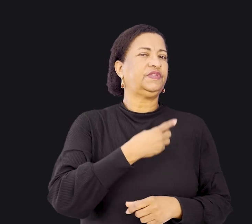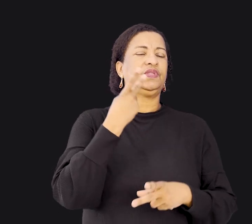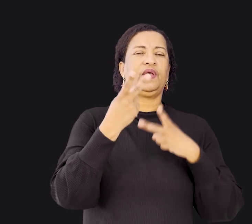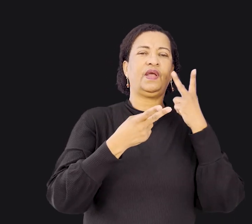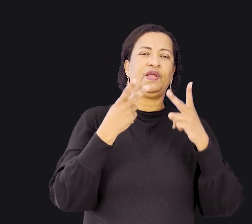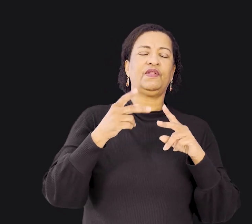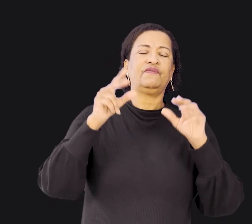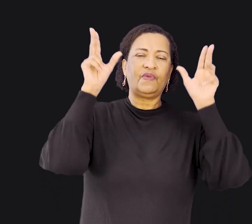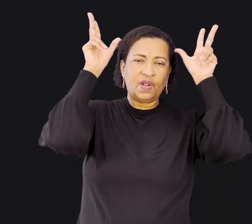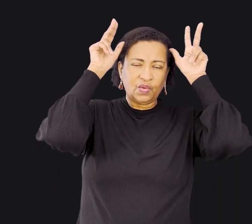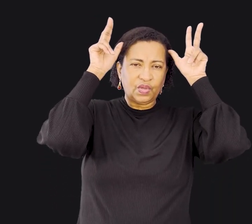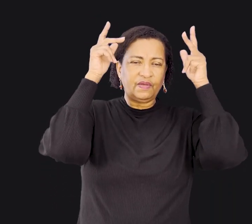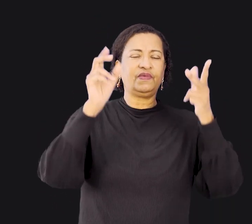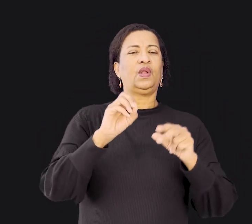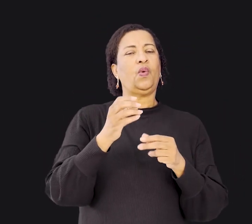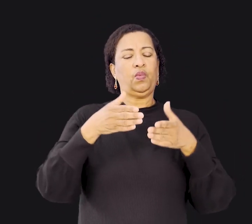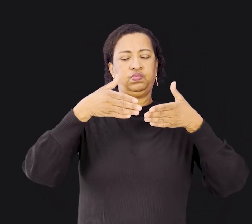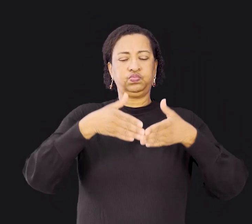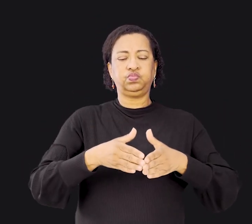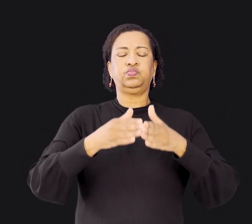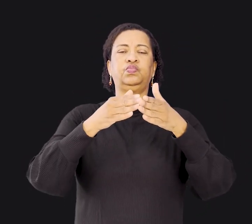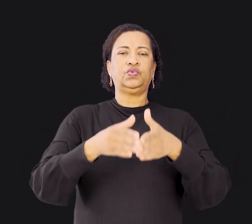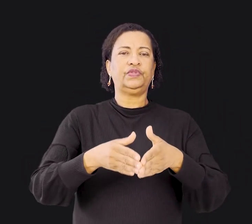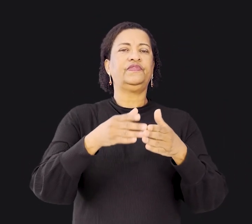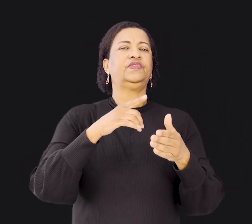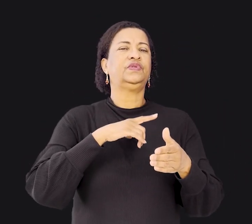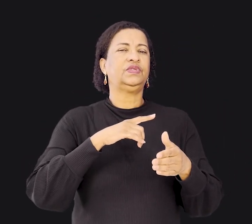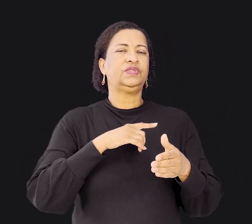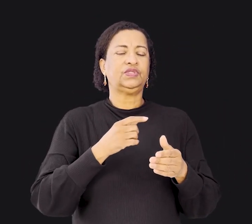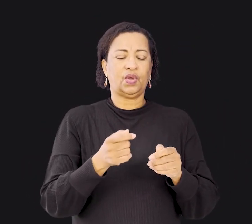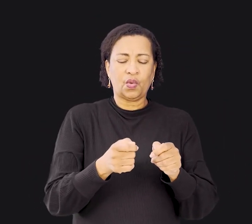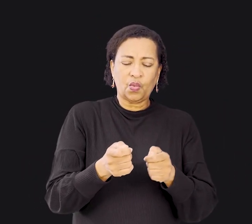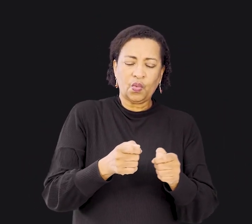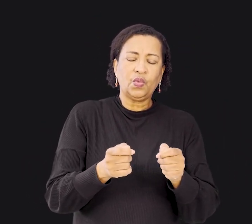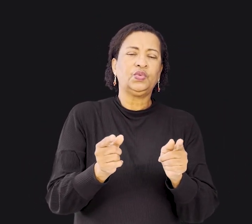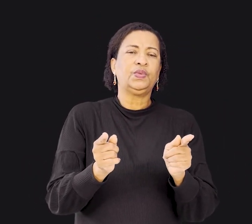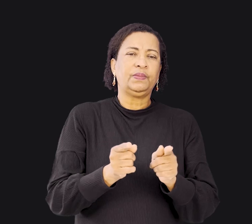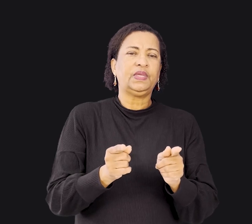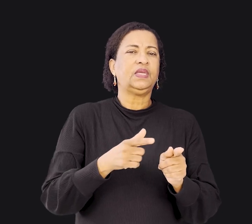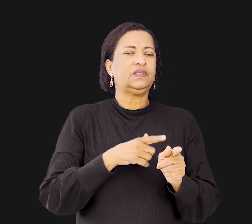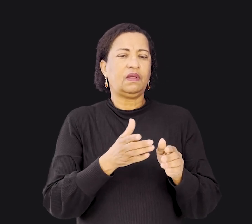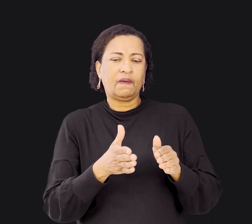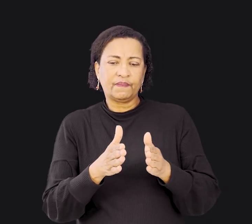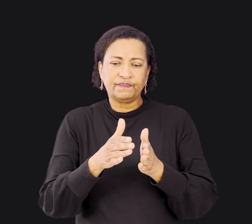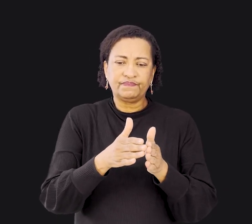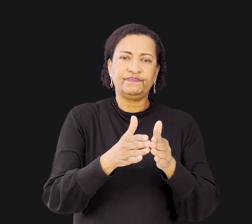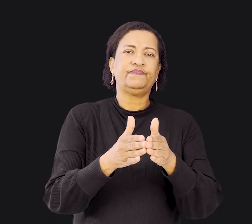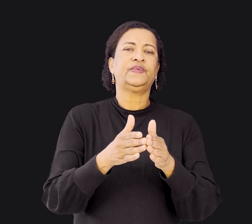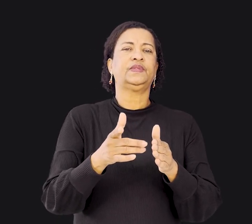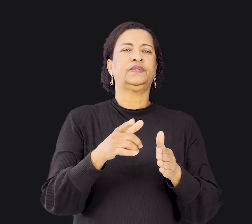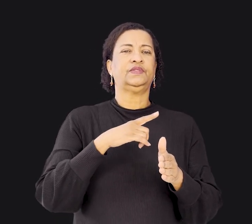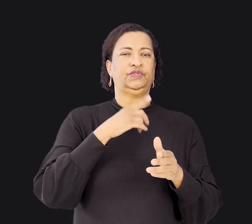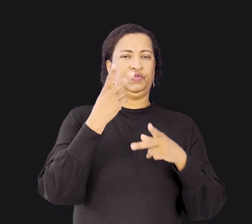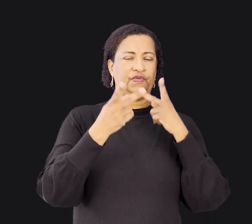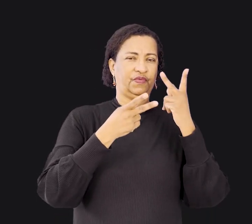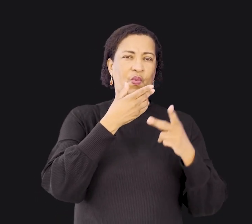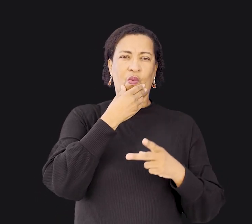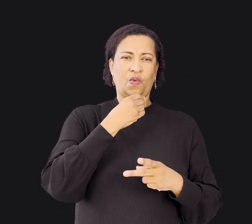cavalo ou o navio que através de um controle tão pequeno tem seus rumos guiados. Da mesma forma, o homem tem sua vida controlada